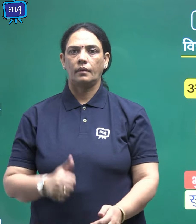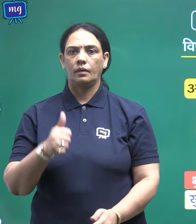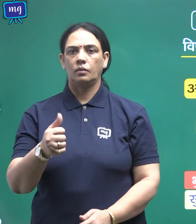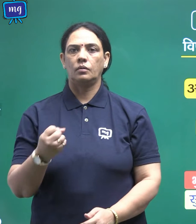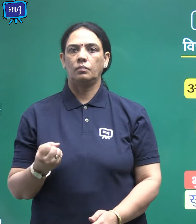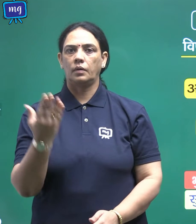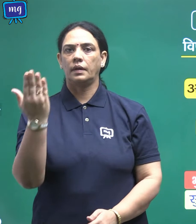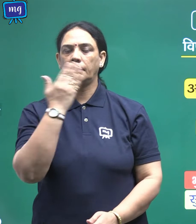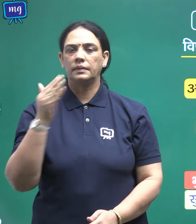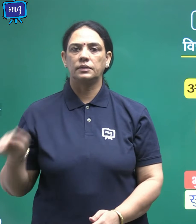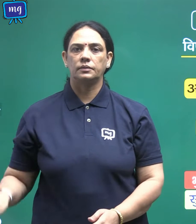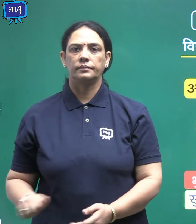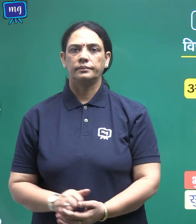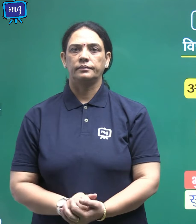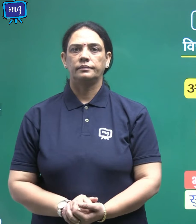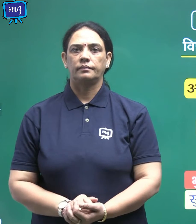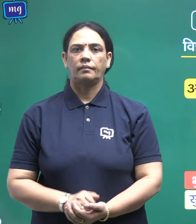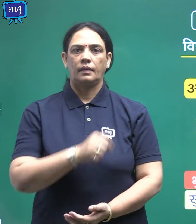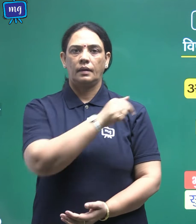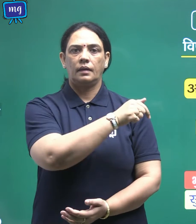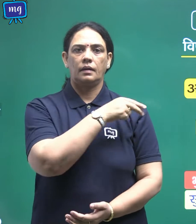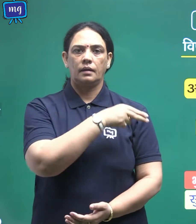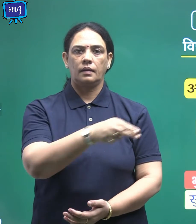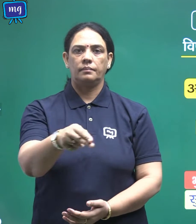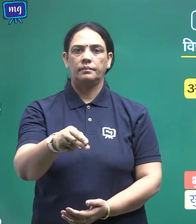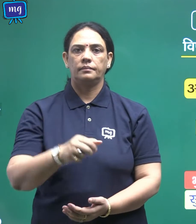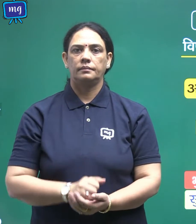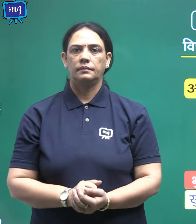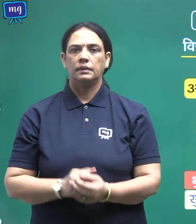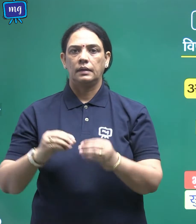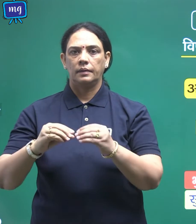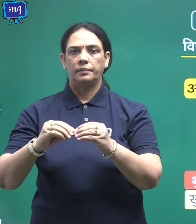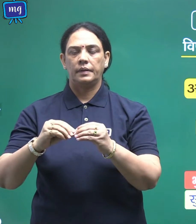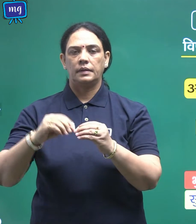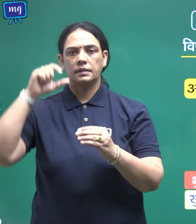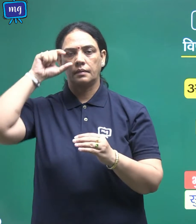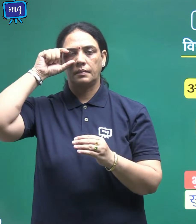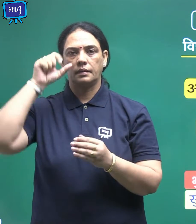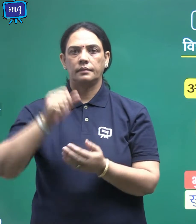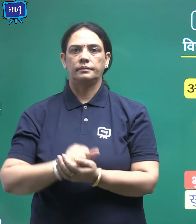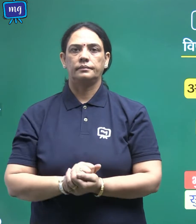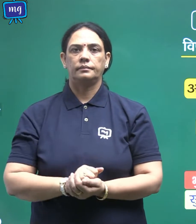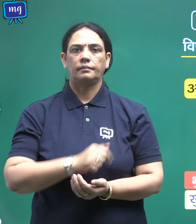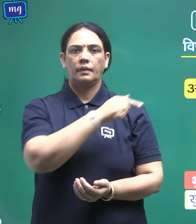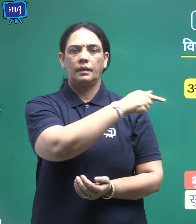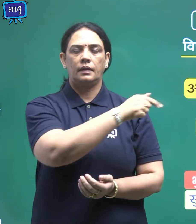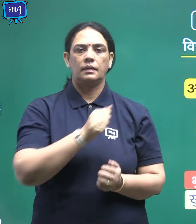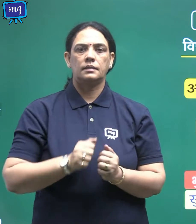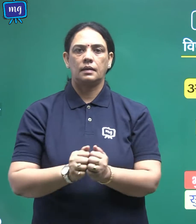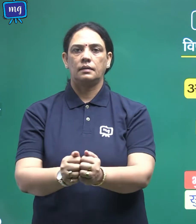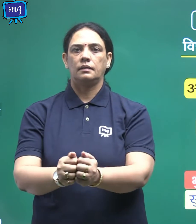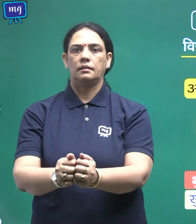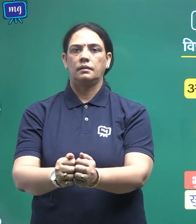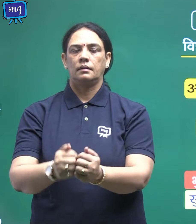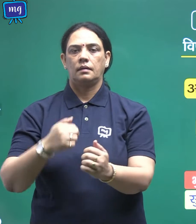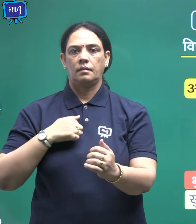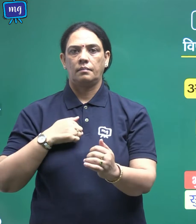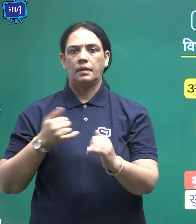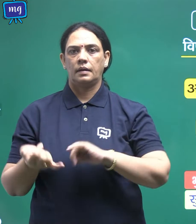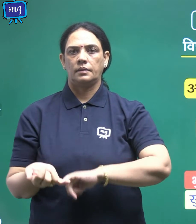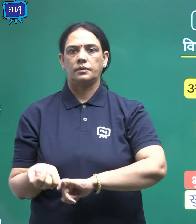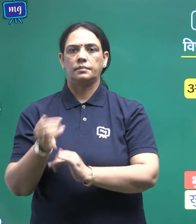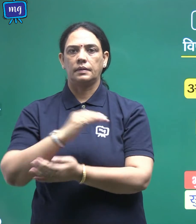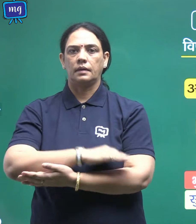गुड मॉर्निंग बच्चों। मेरा नाम भुवनेश शर्मा, मेरे साथ सुष्मिता